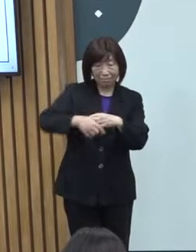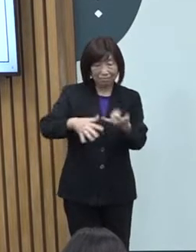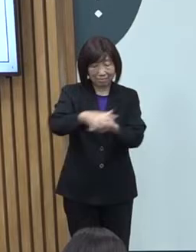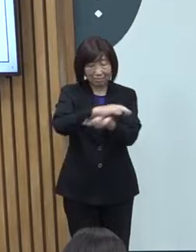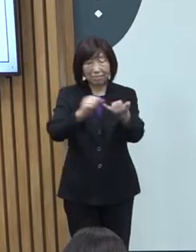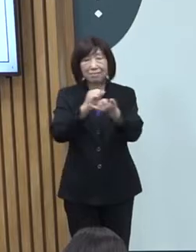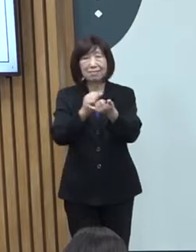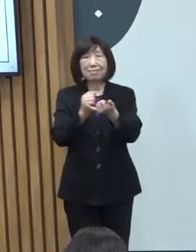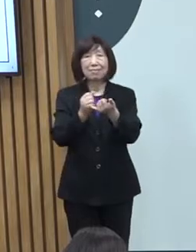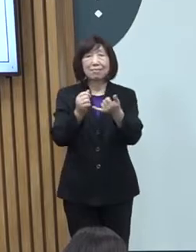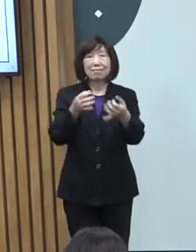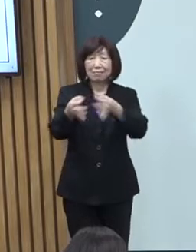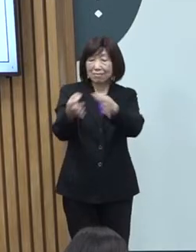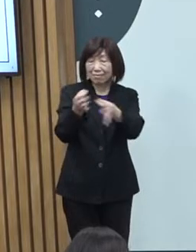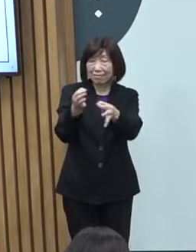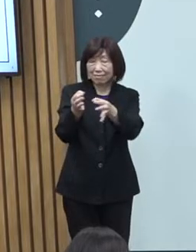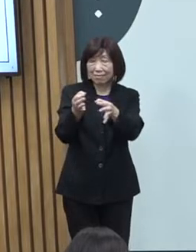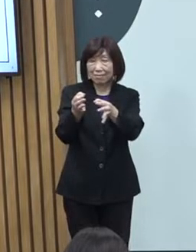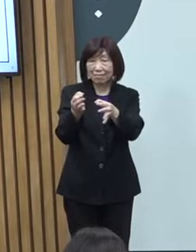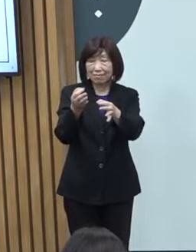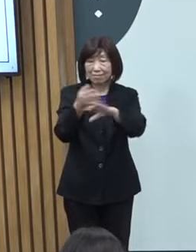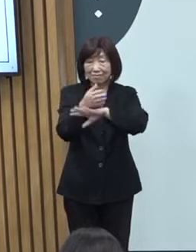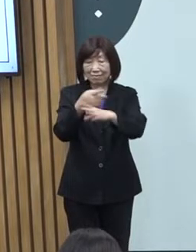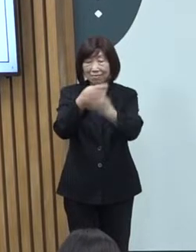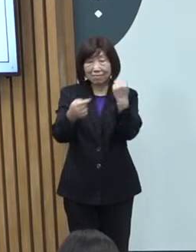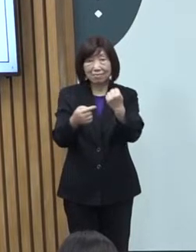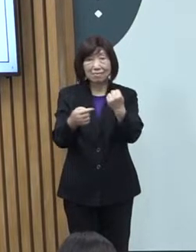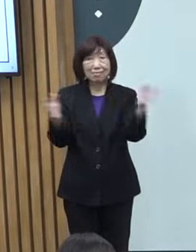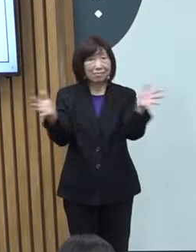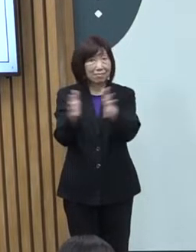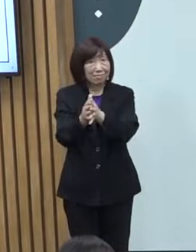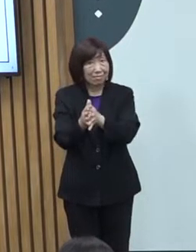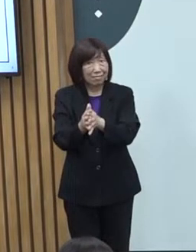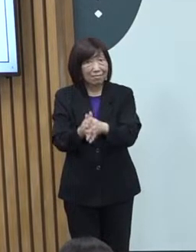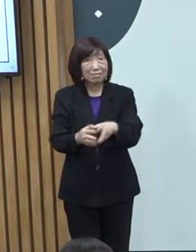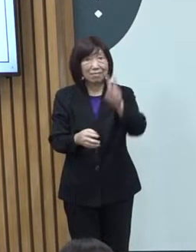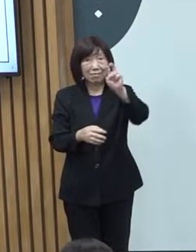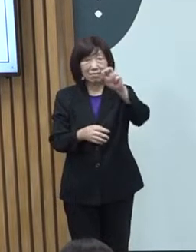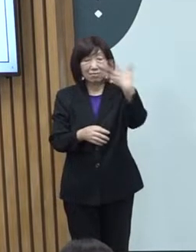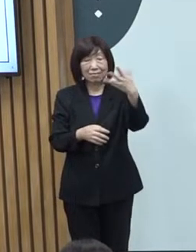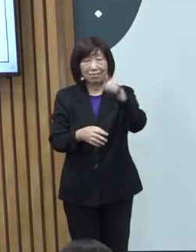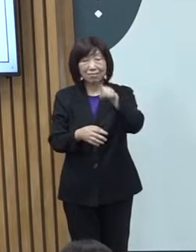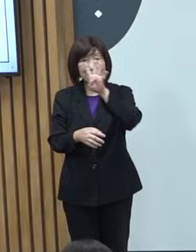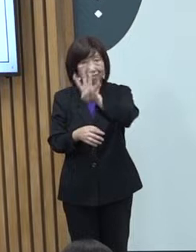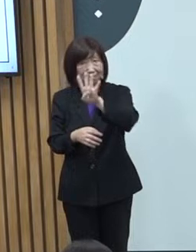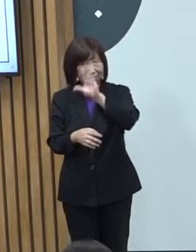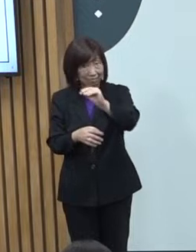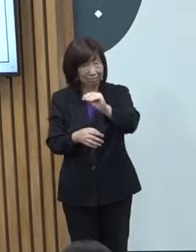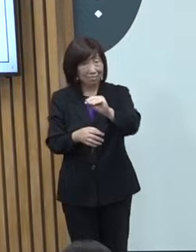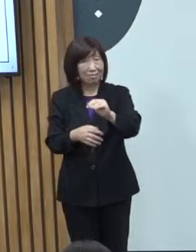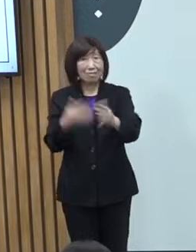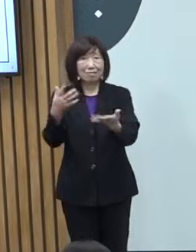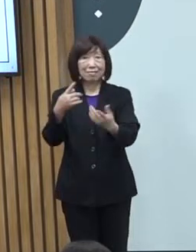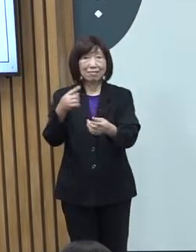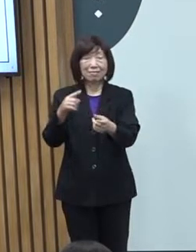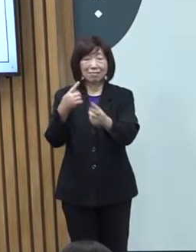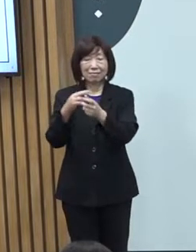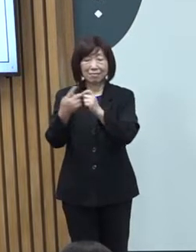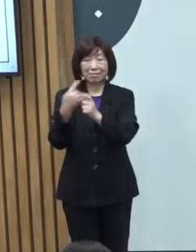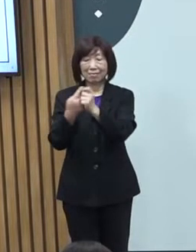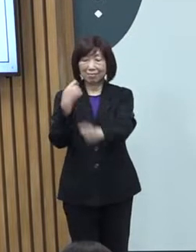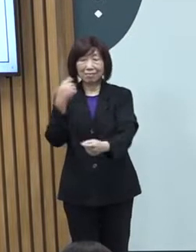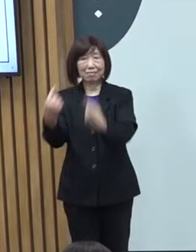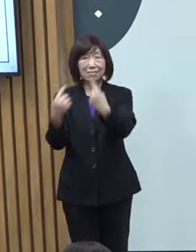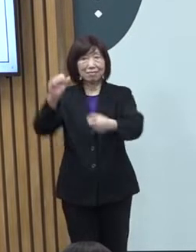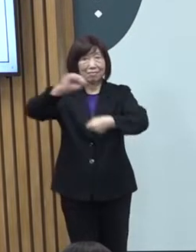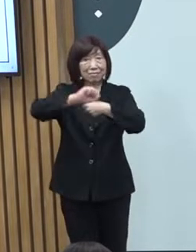这个营业用车辆的开征辆数呢，有达到 28.4 万辆，那比起我们111年呢，